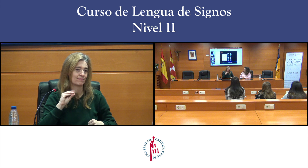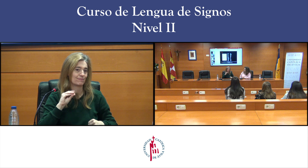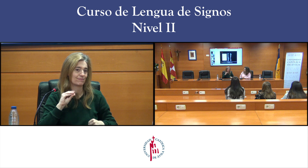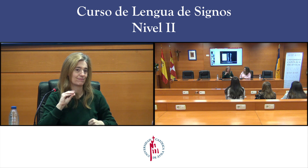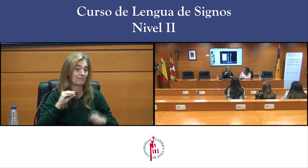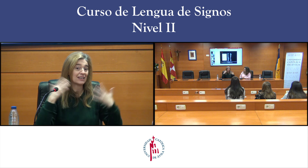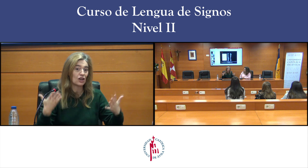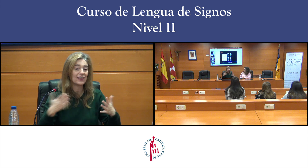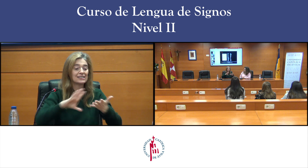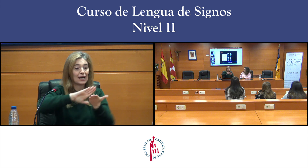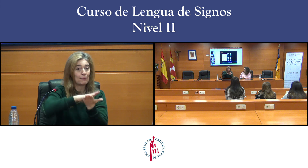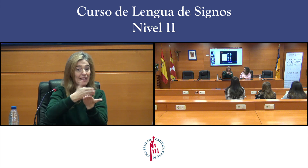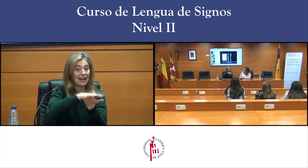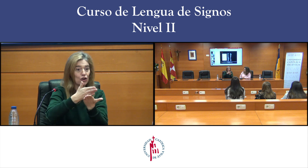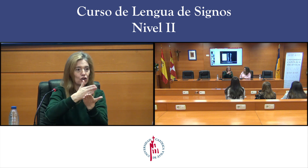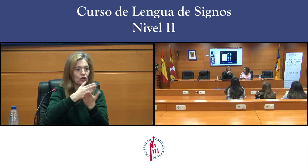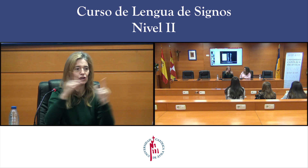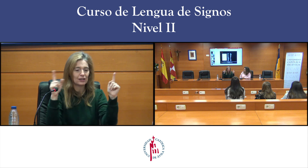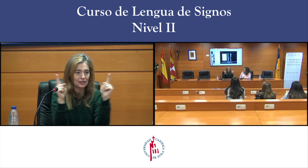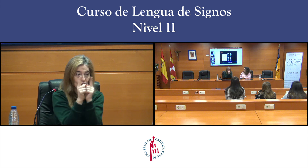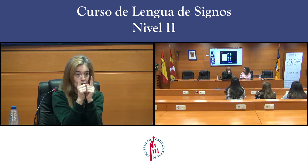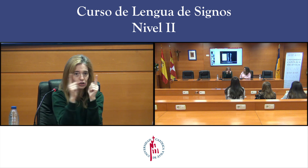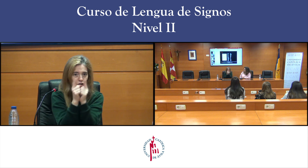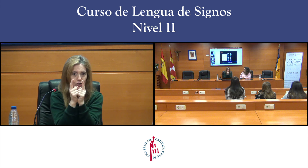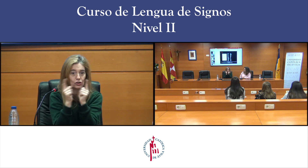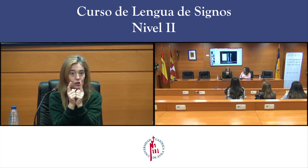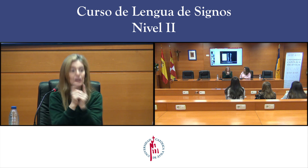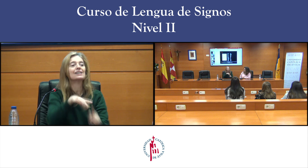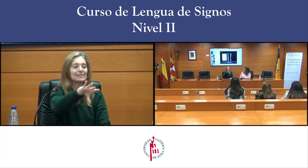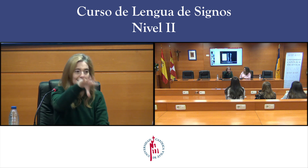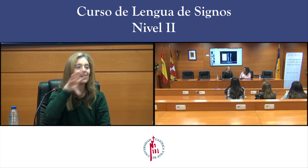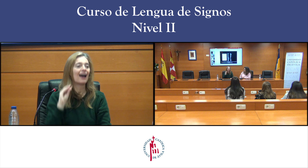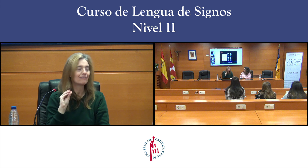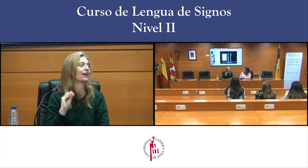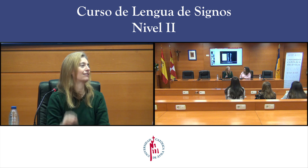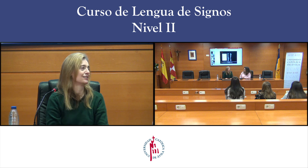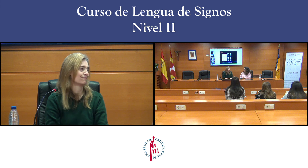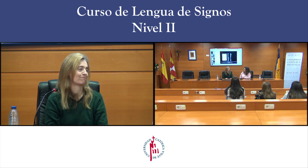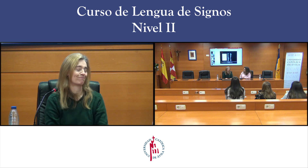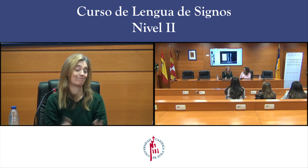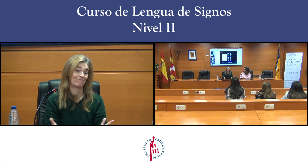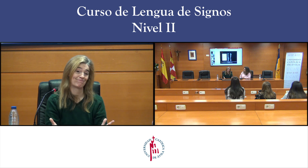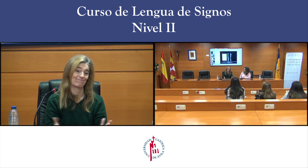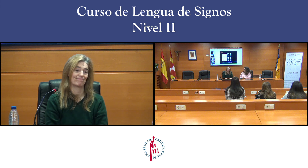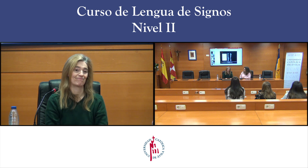antes estaba la figura del intérprete ahora la del mediador que lo hace más corto también para las personas mayores para que lo puedan